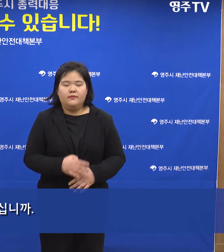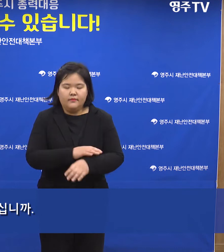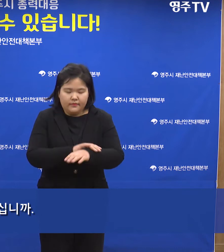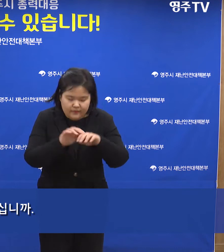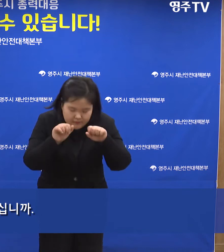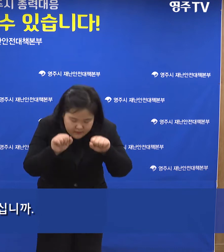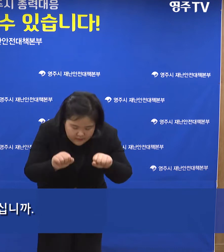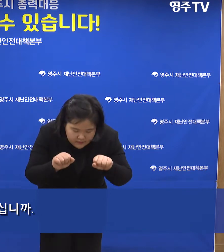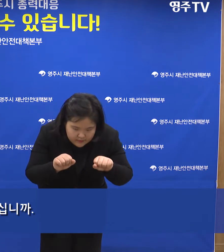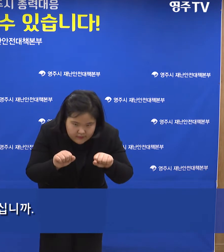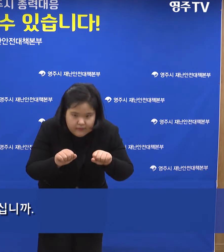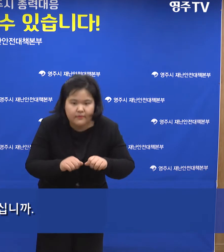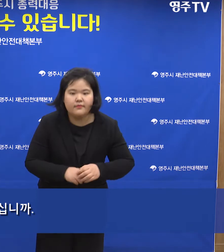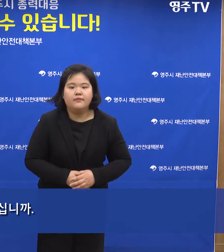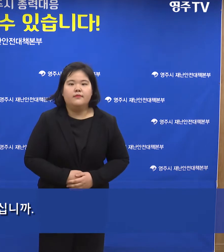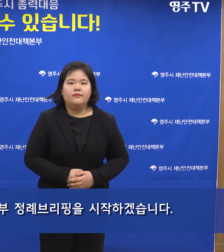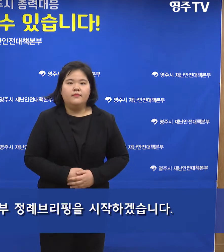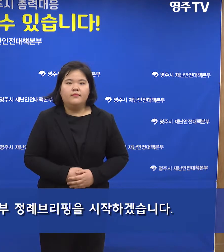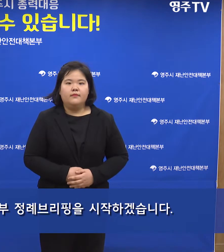네, 안녕하십니까.